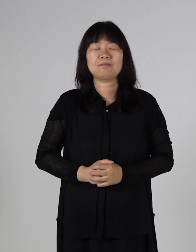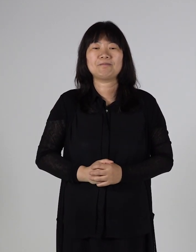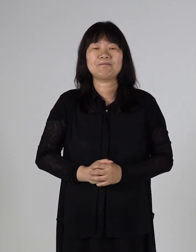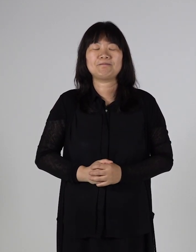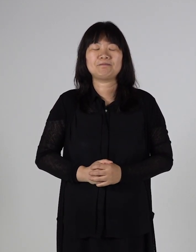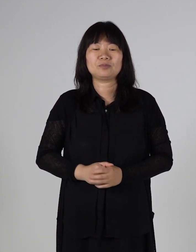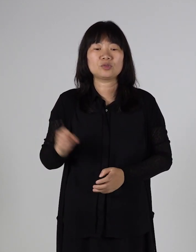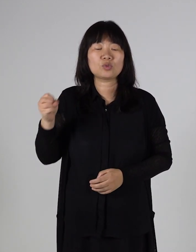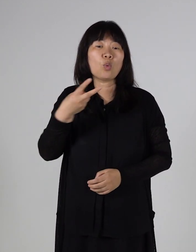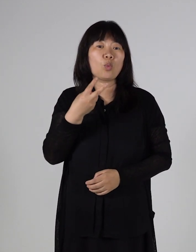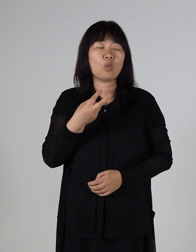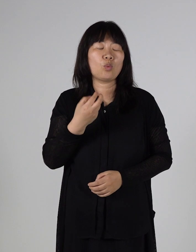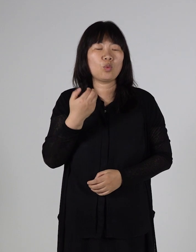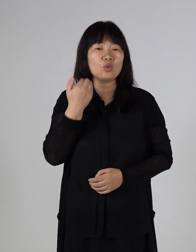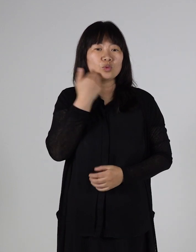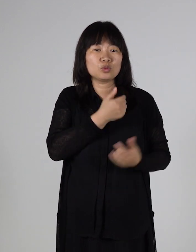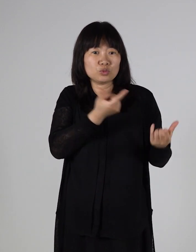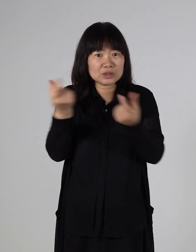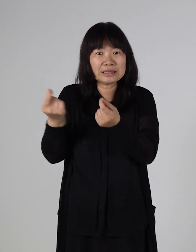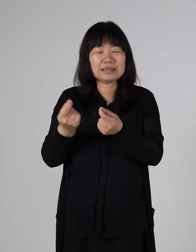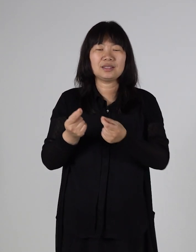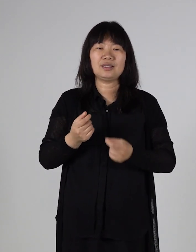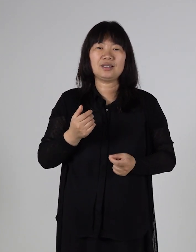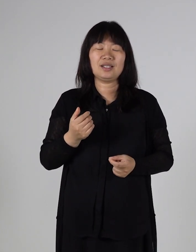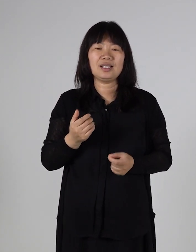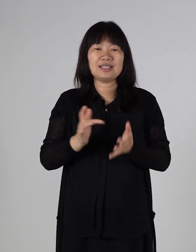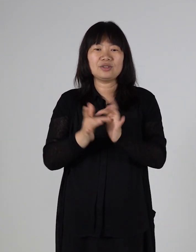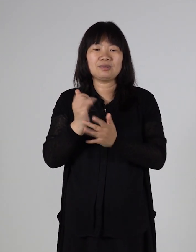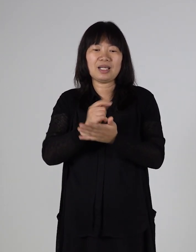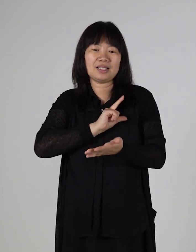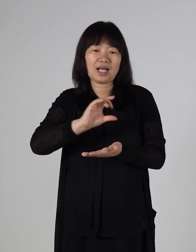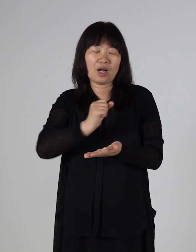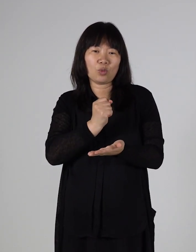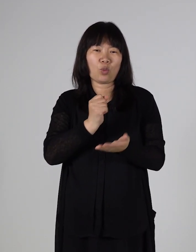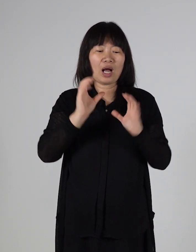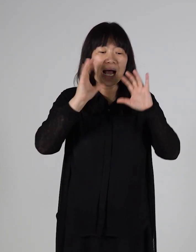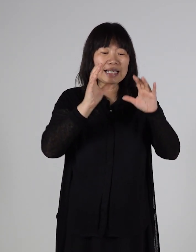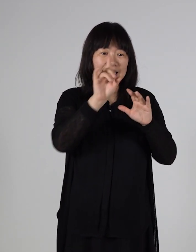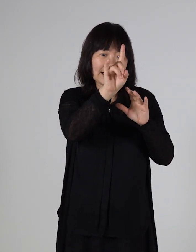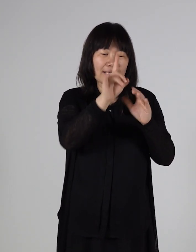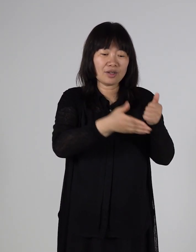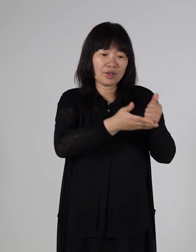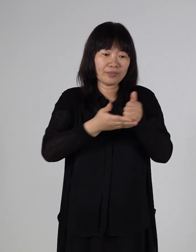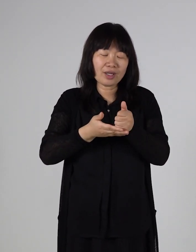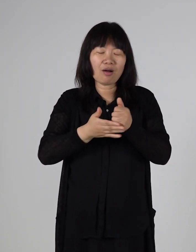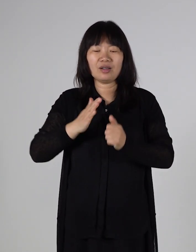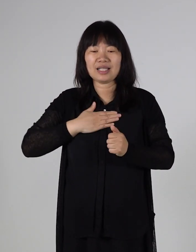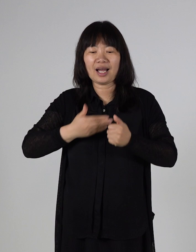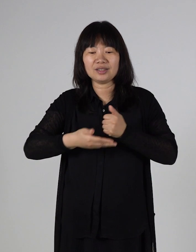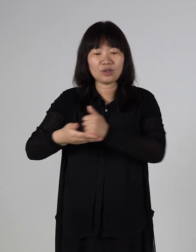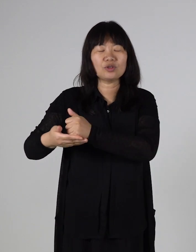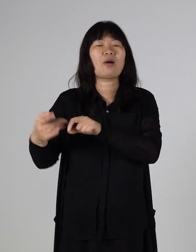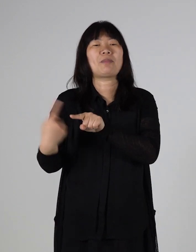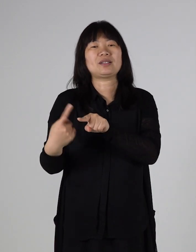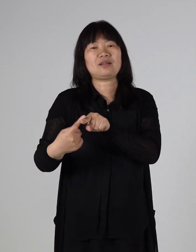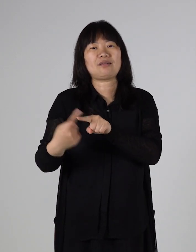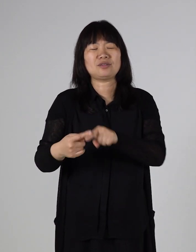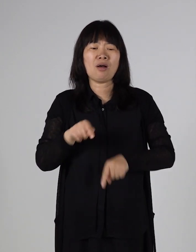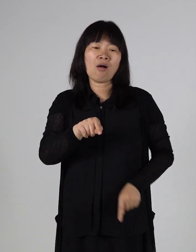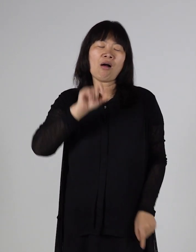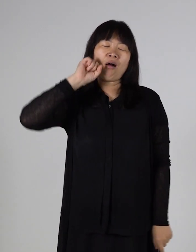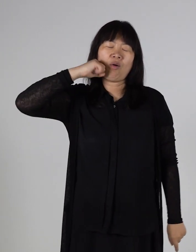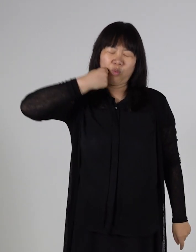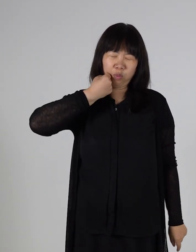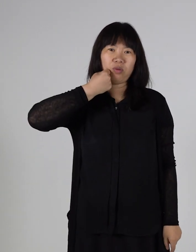시작. 또 누구든지 내 이름으로 이런 어린아이 하나를 영접하면 곧 나를 영접함이니. 자, 이거